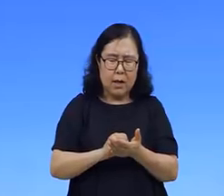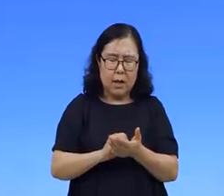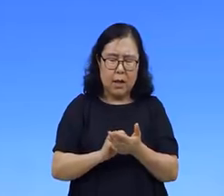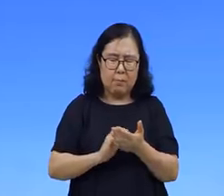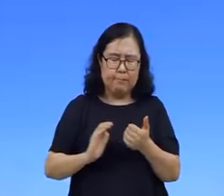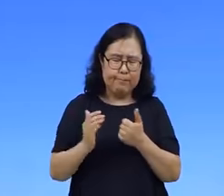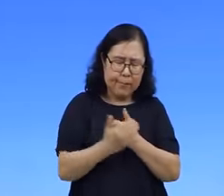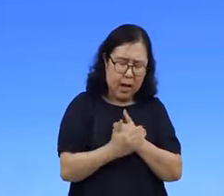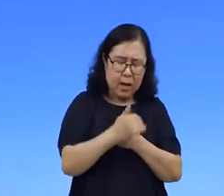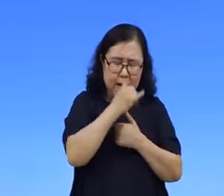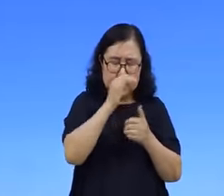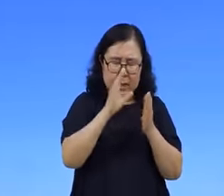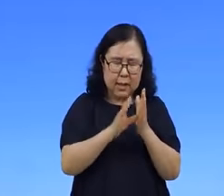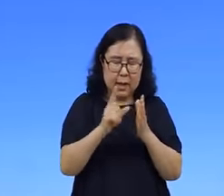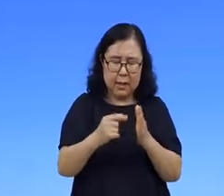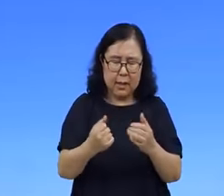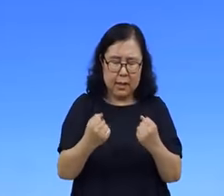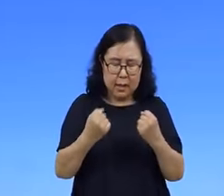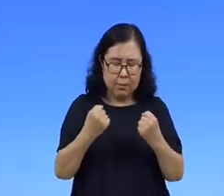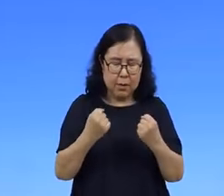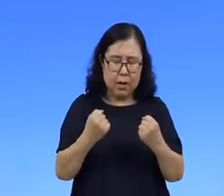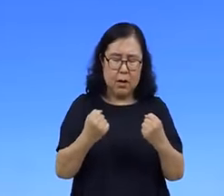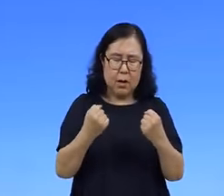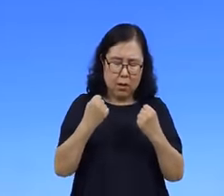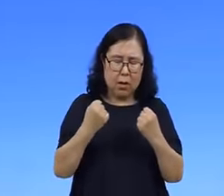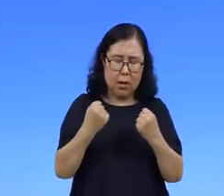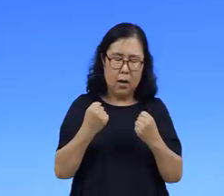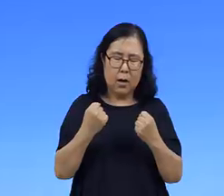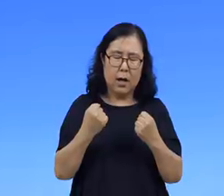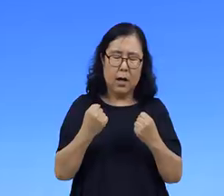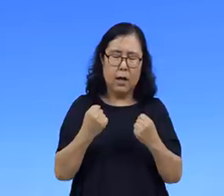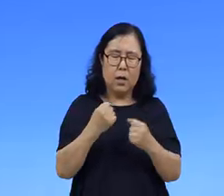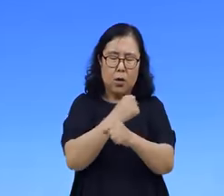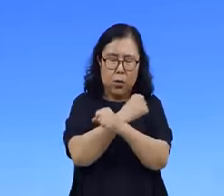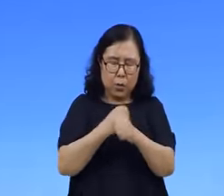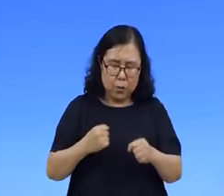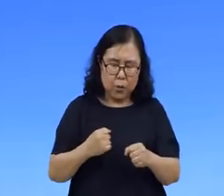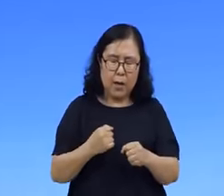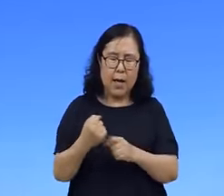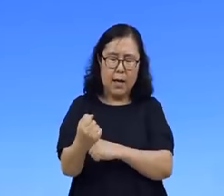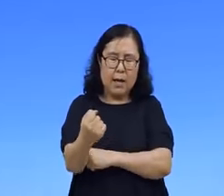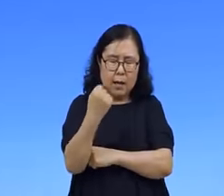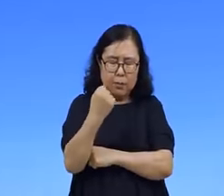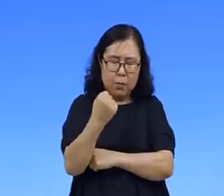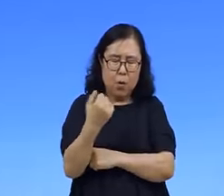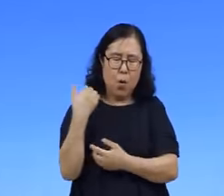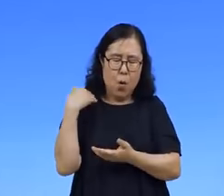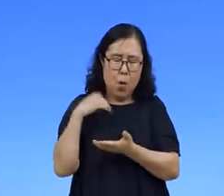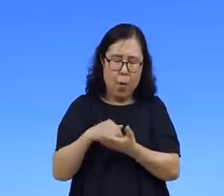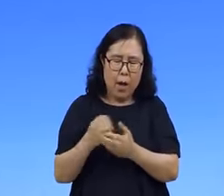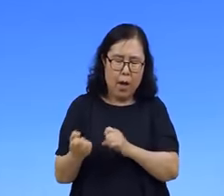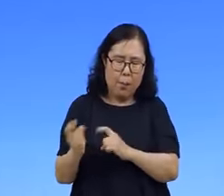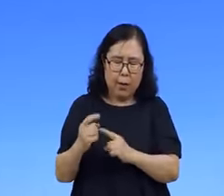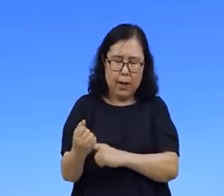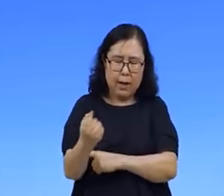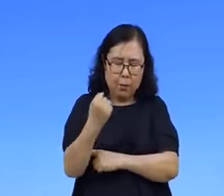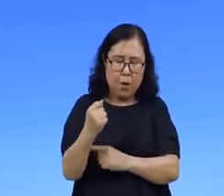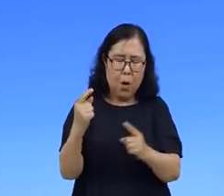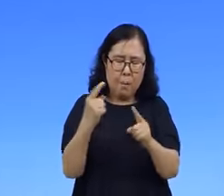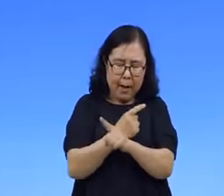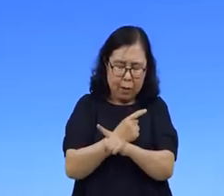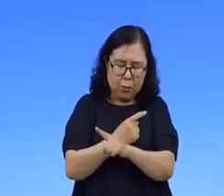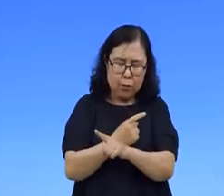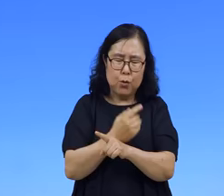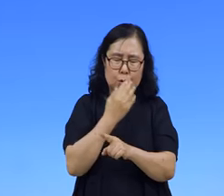그 에너지를 참으로 건강한 용서의 에너지로, 회복의 에너지로 바꾸어 주실 수 있는